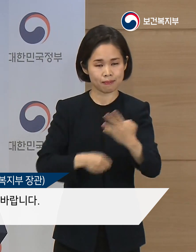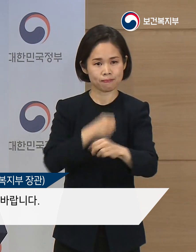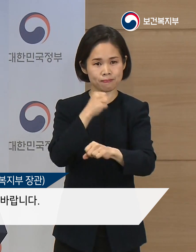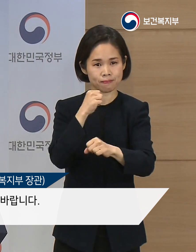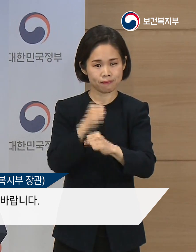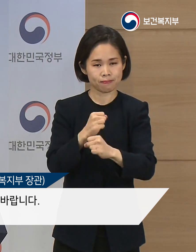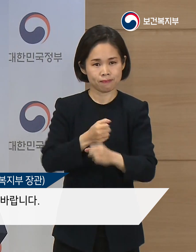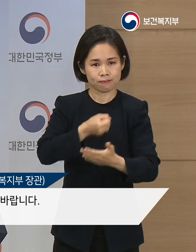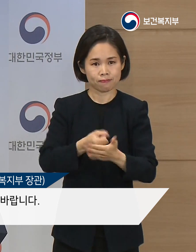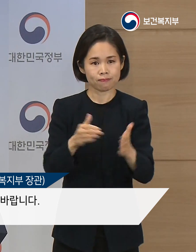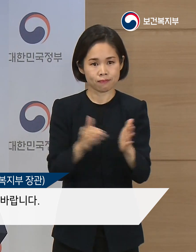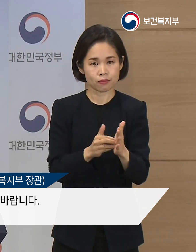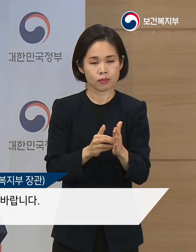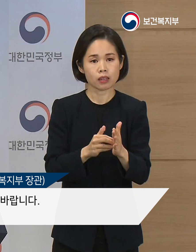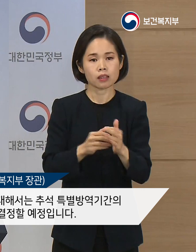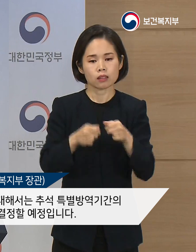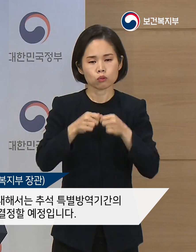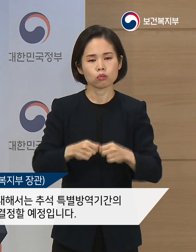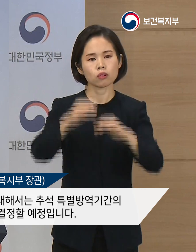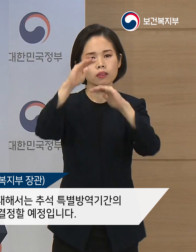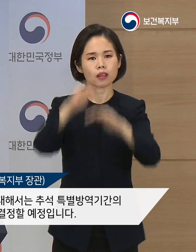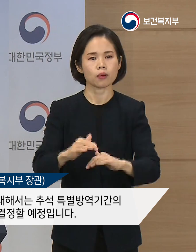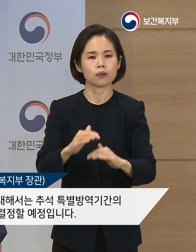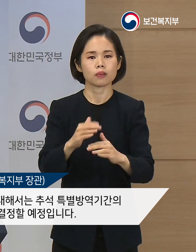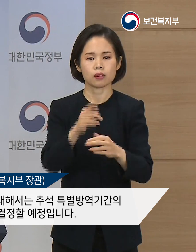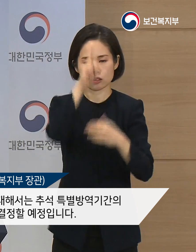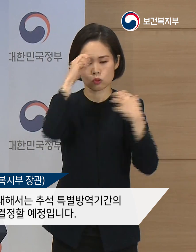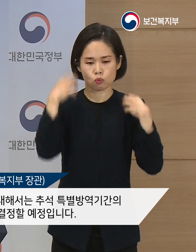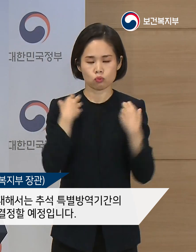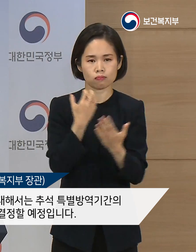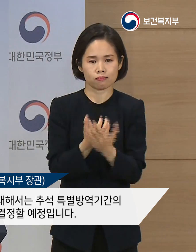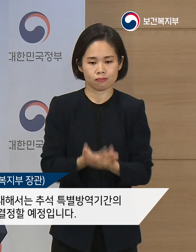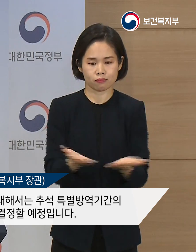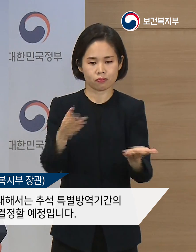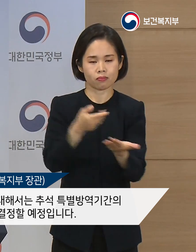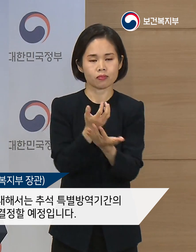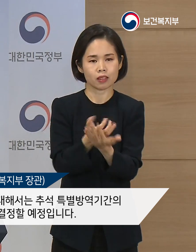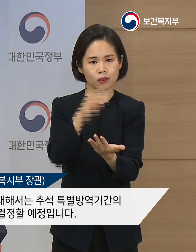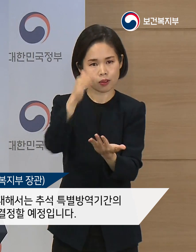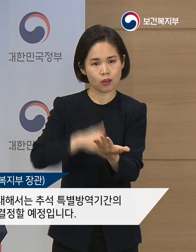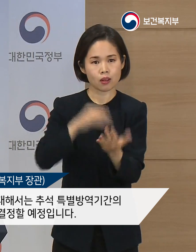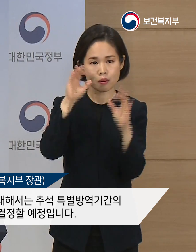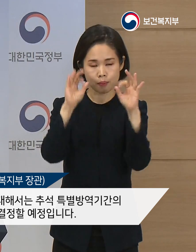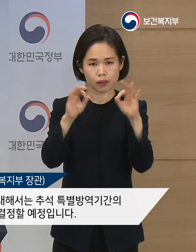보도자료를 참조해 주시기 바랍니다. 이